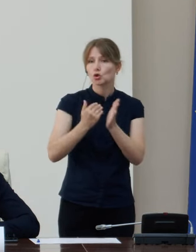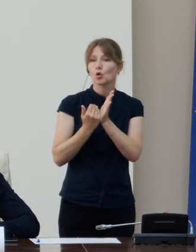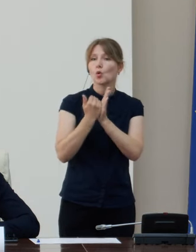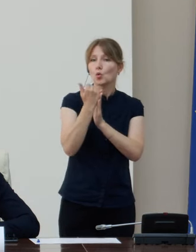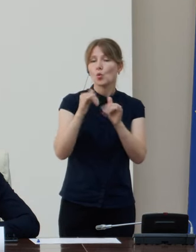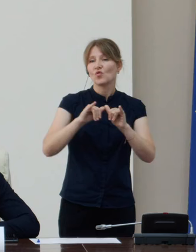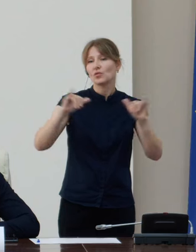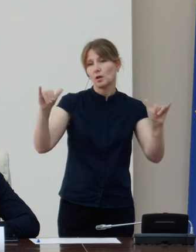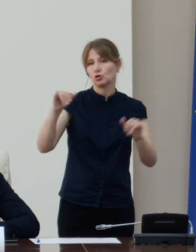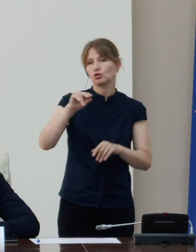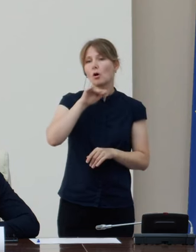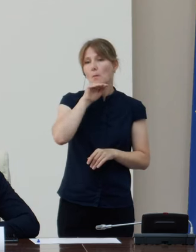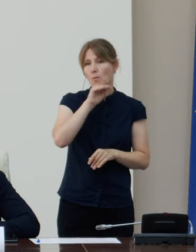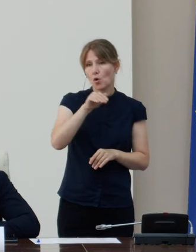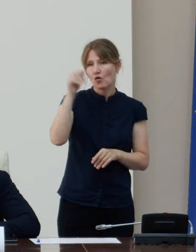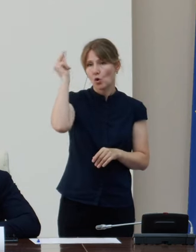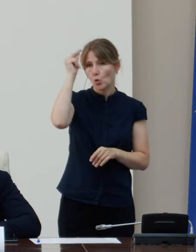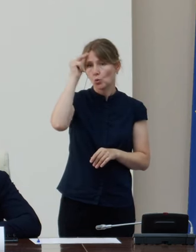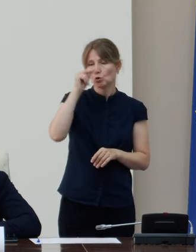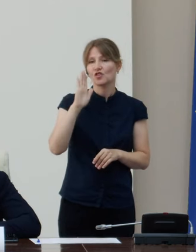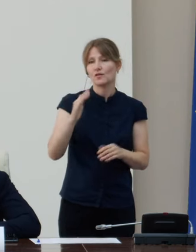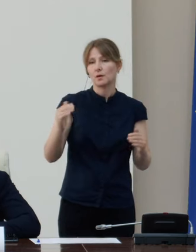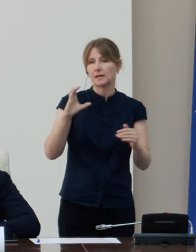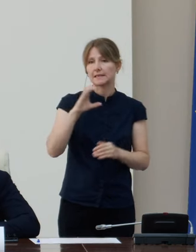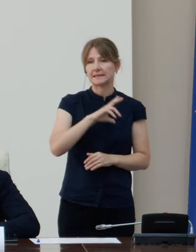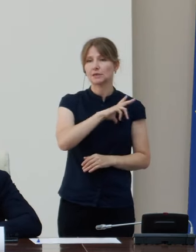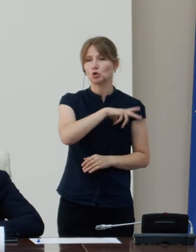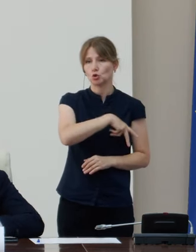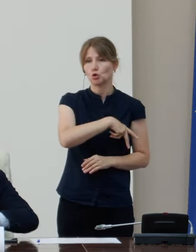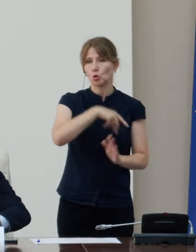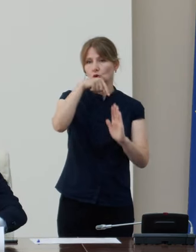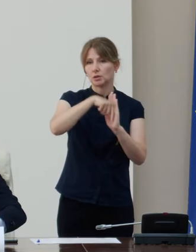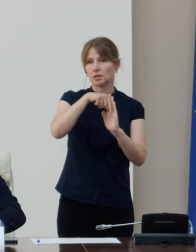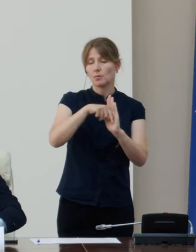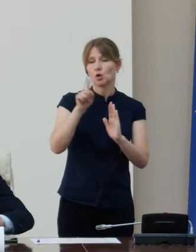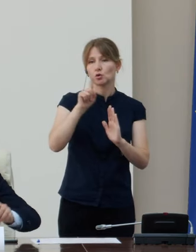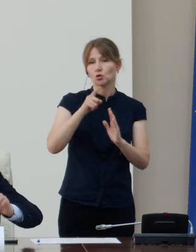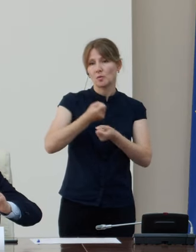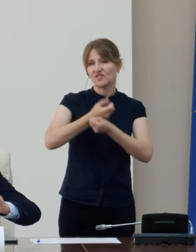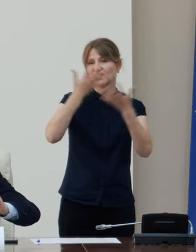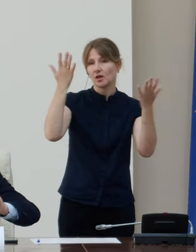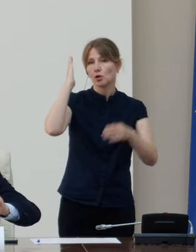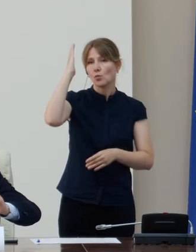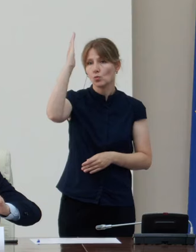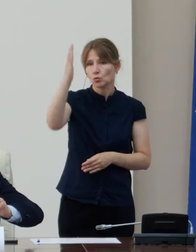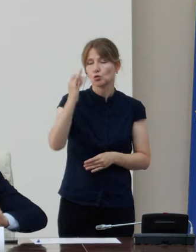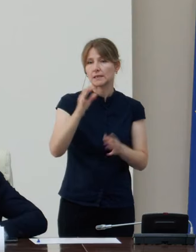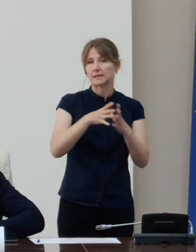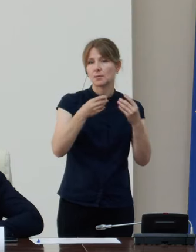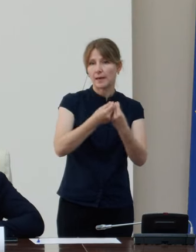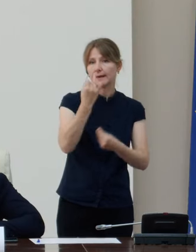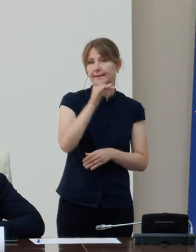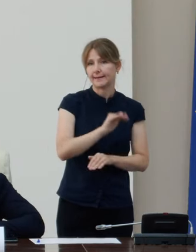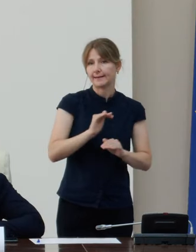îmbunătățirea abilităților celor din sistemul asistenței sociale, ceea ce va duce la un viitor mai luminos pentru copiii și familiile lor.